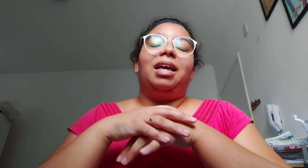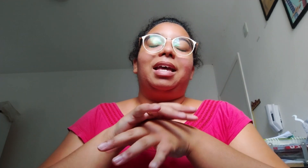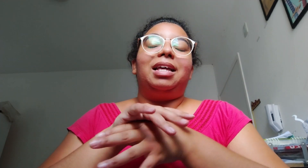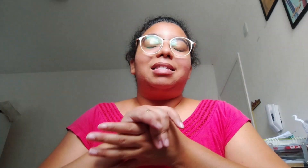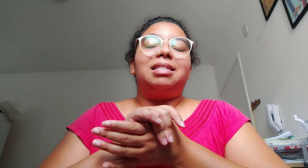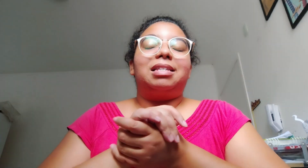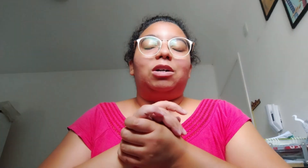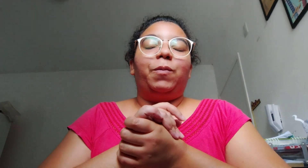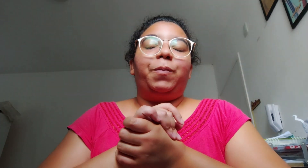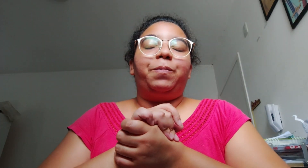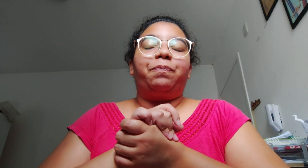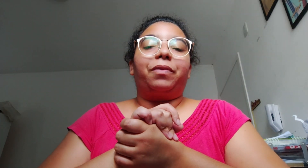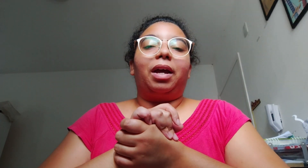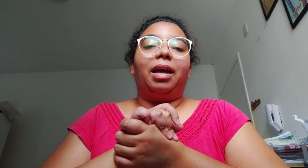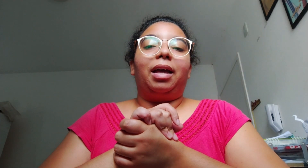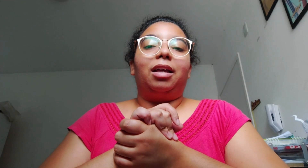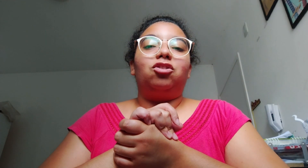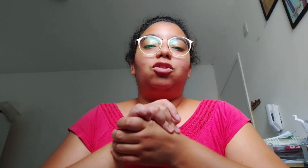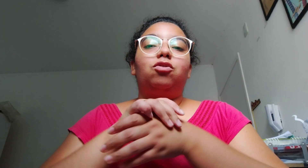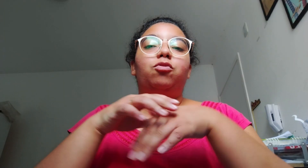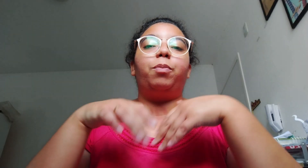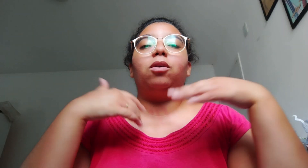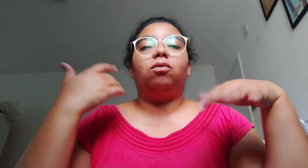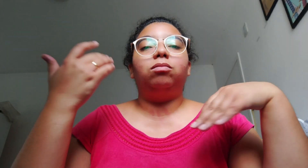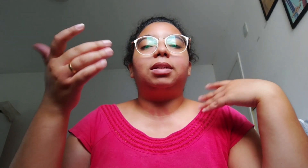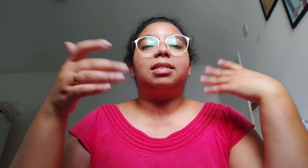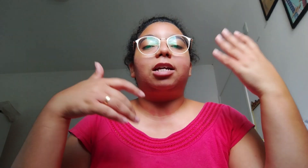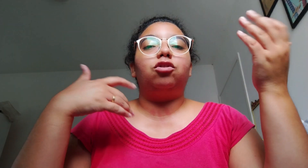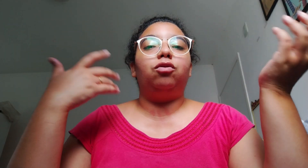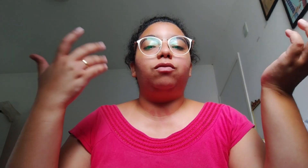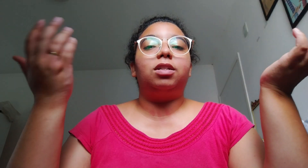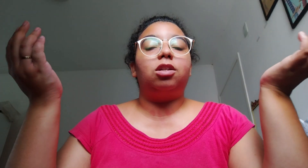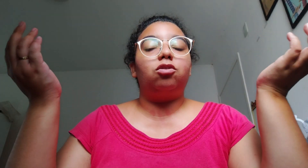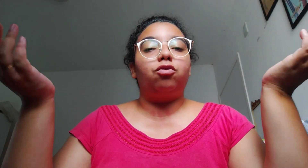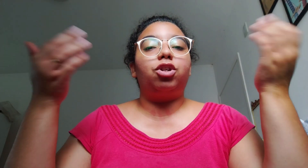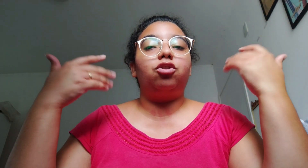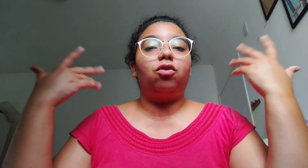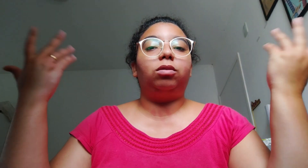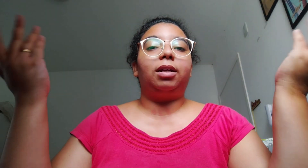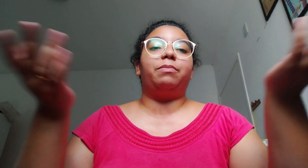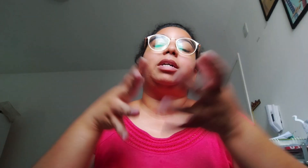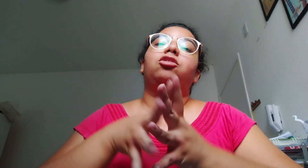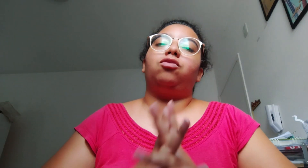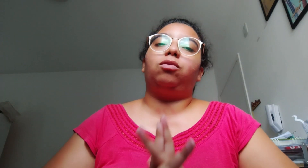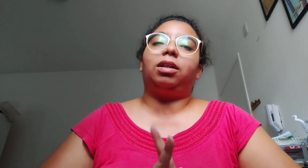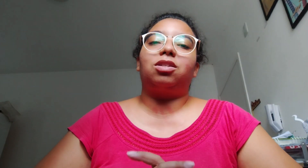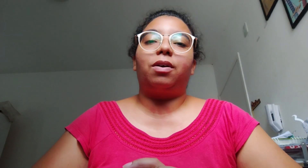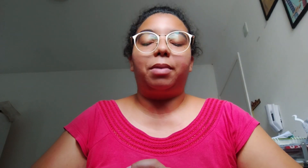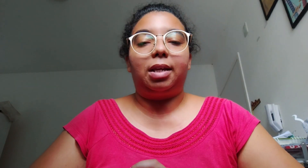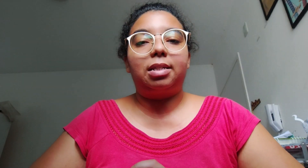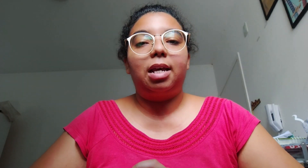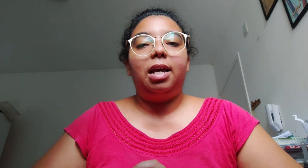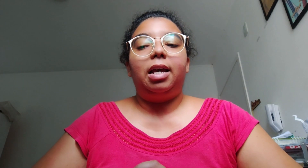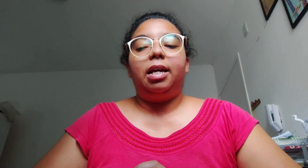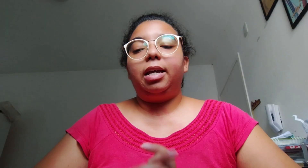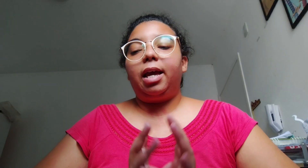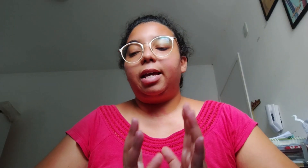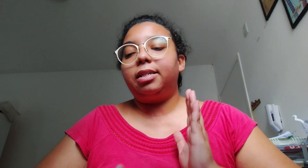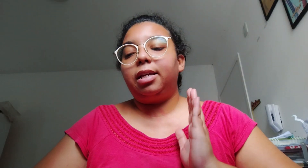eles são de perguntas, né, de dúvidas que surgem de outras mães, de outras famílias. E esse